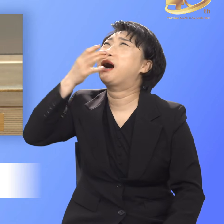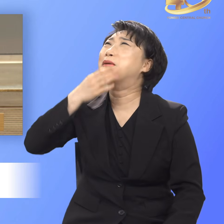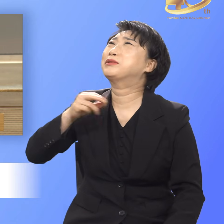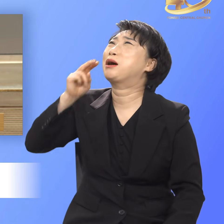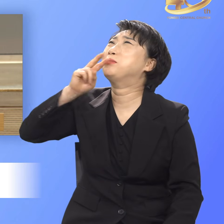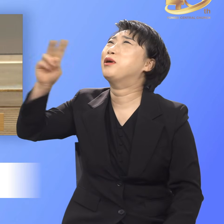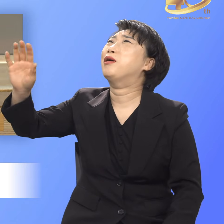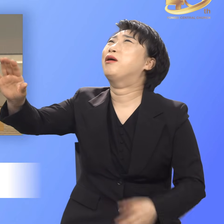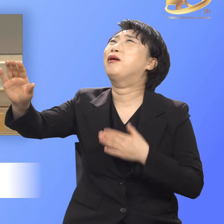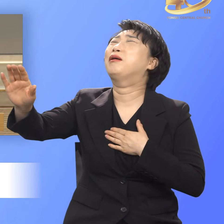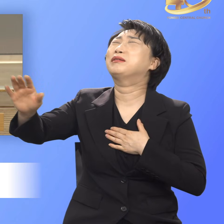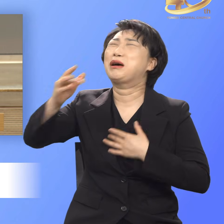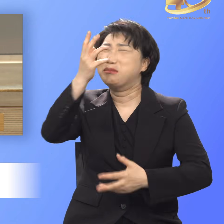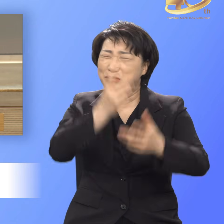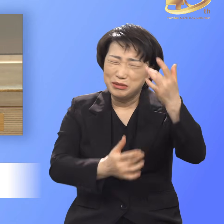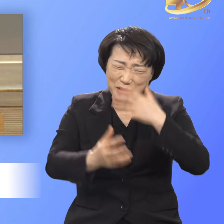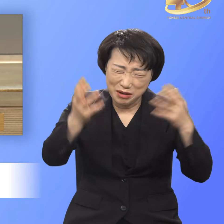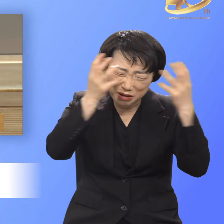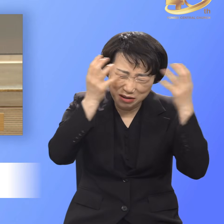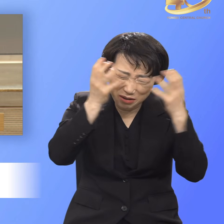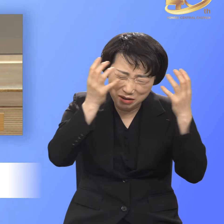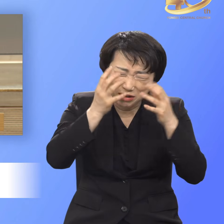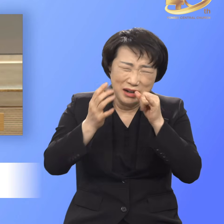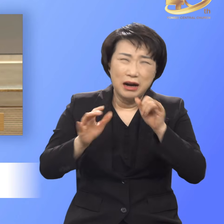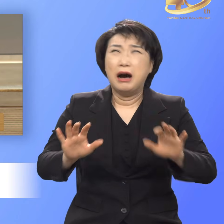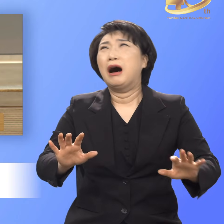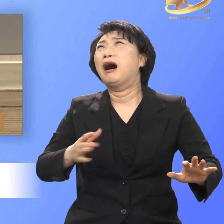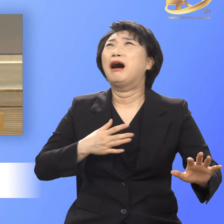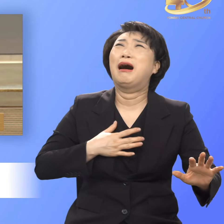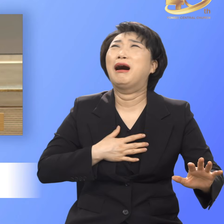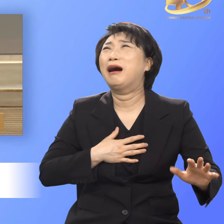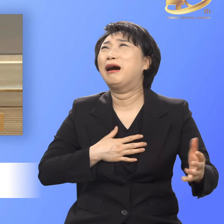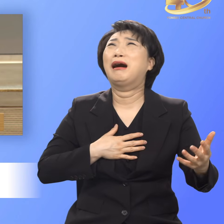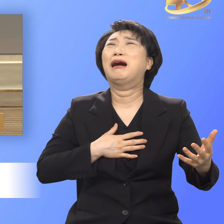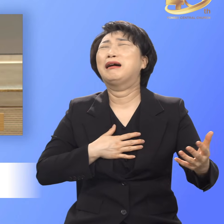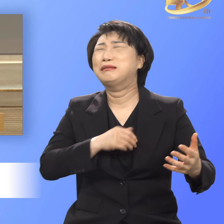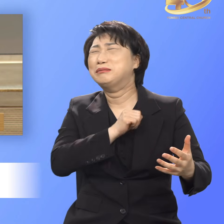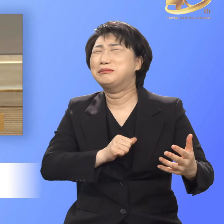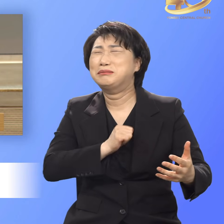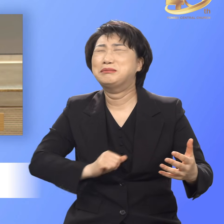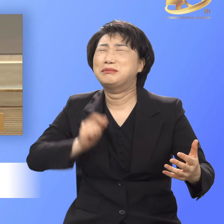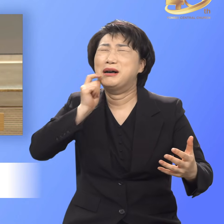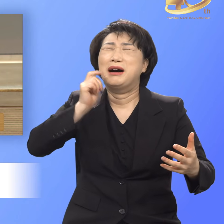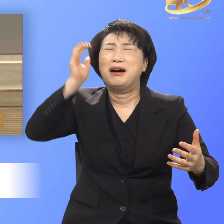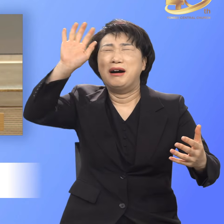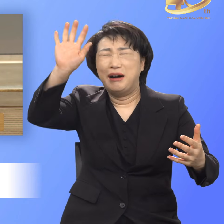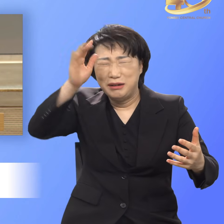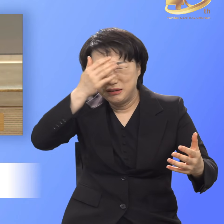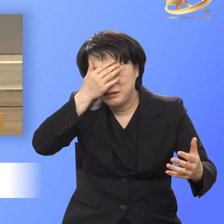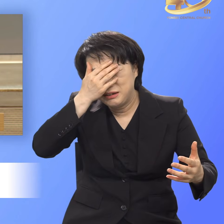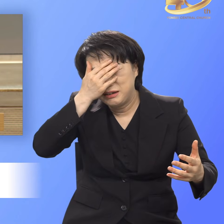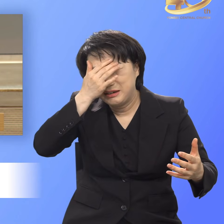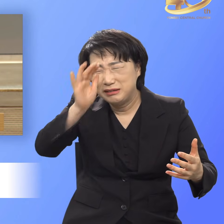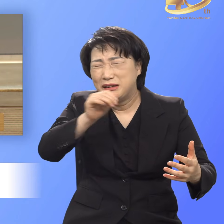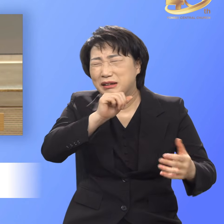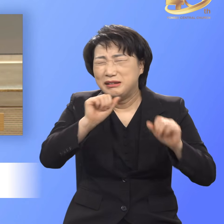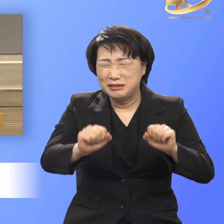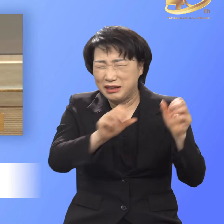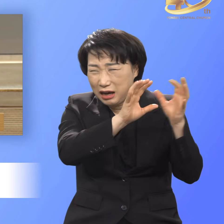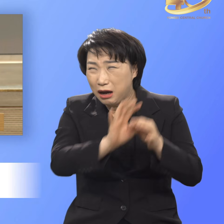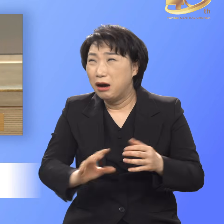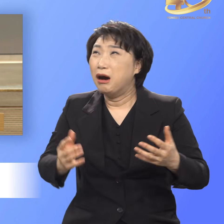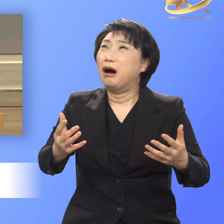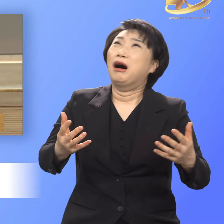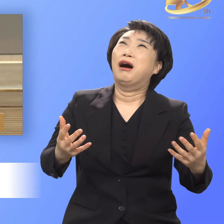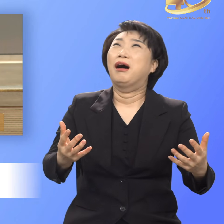아브라함이요, 내가 부고 가운데서 견딜 수가 없습니다. 근데 견뎌야 돼요.